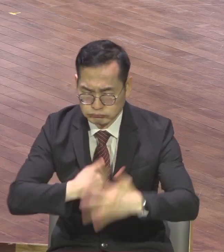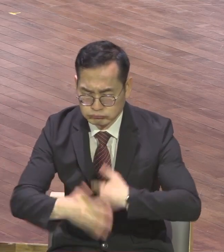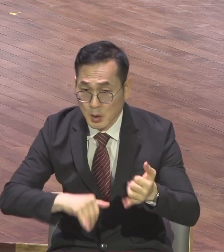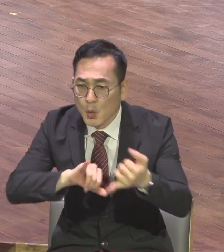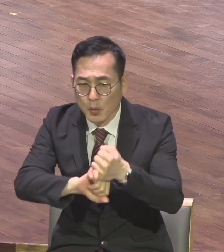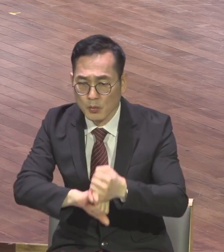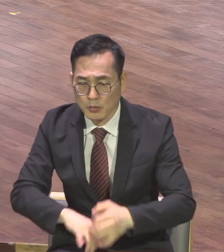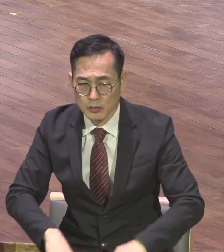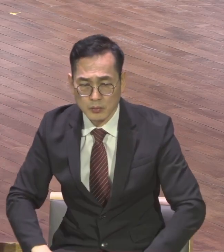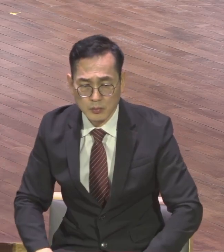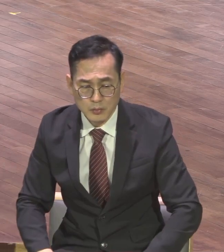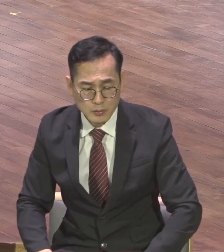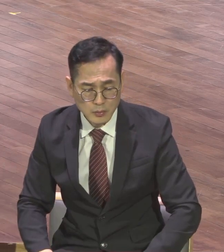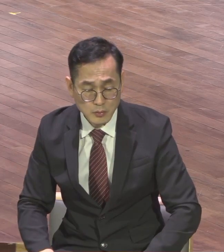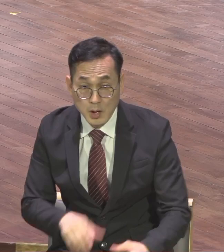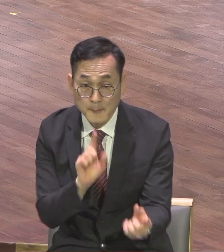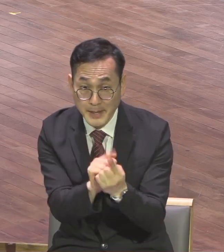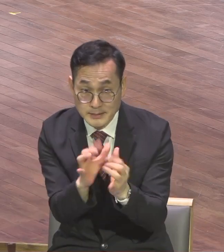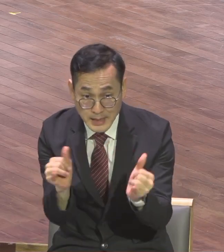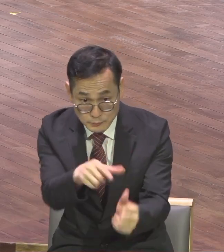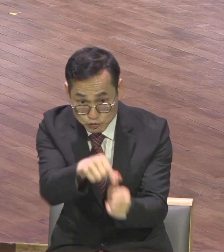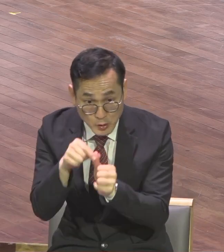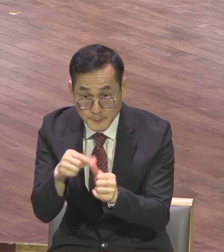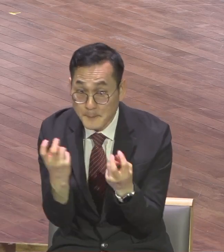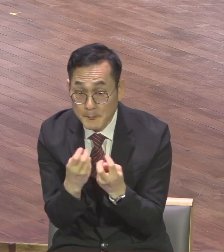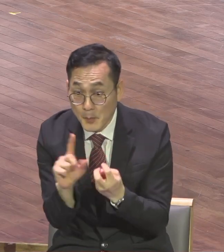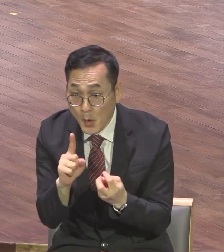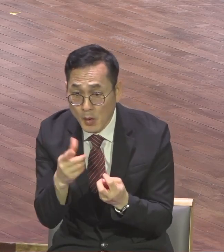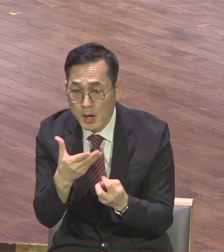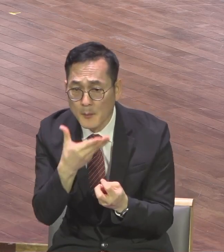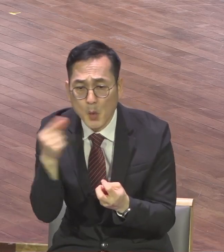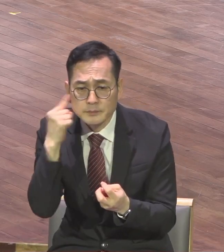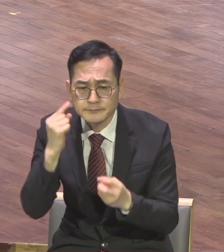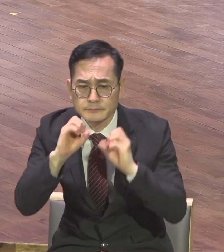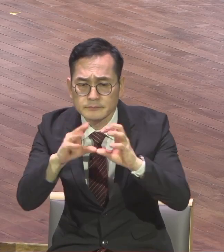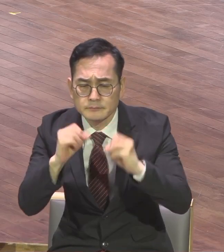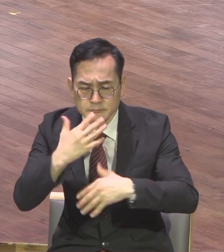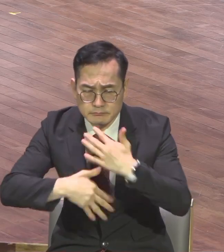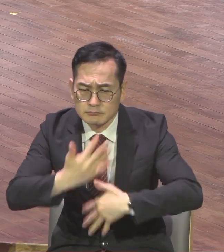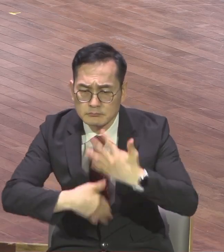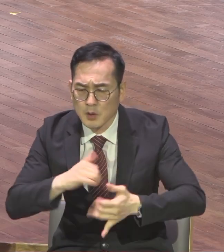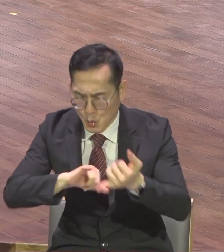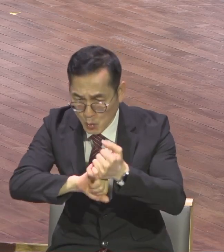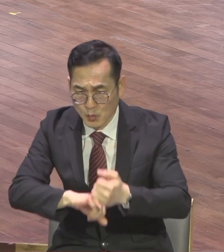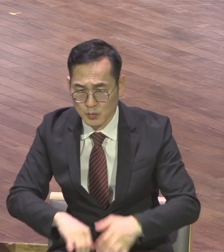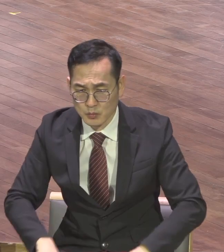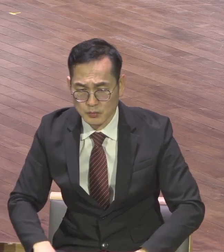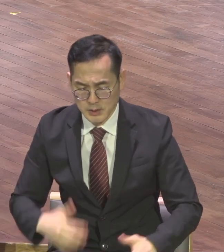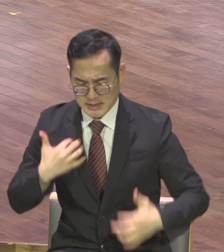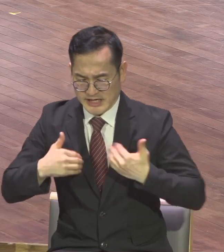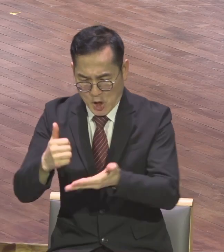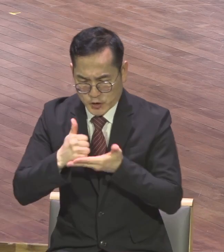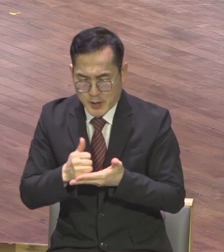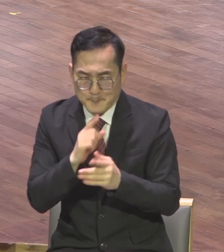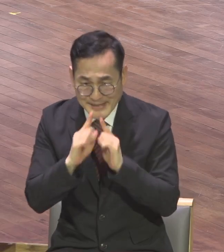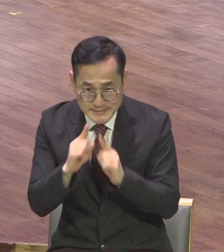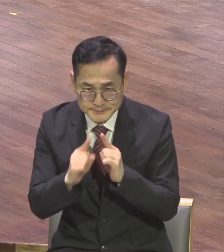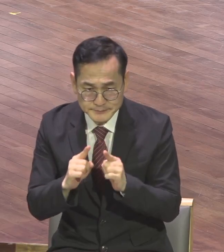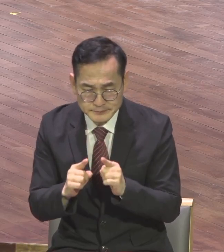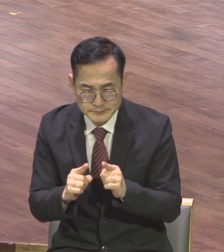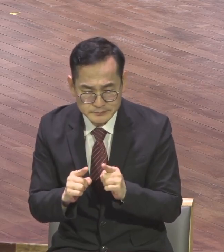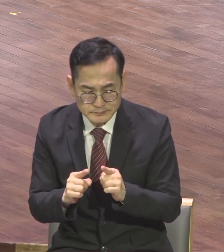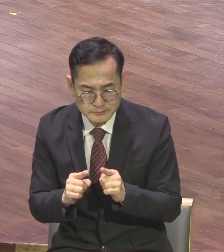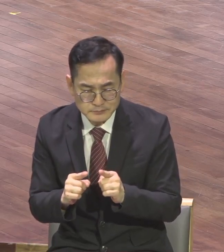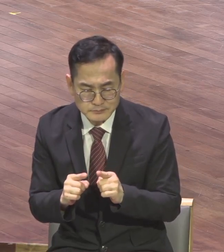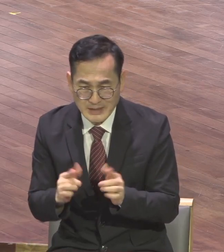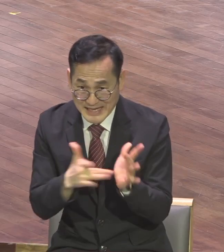그러면 지속할 수가 없어요. 만나는 사람을 살릴 수가 없어요. 최소한도 그래도 영적 메시지는 나와줘야 돼요.